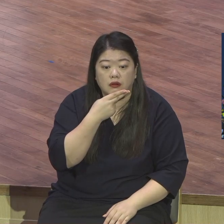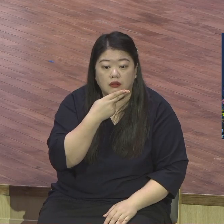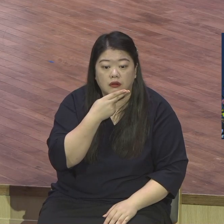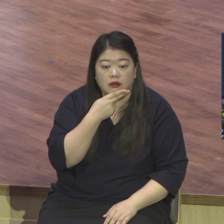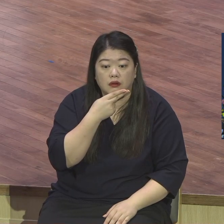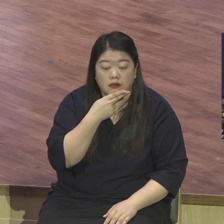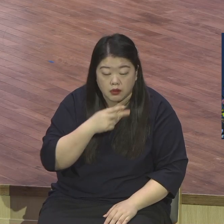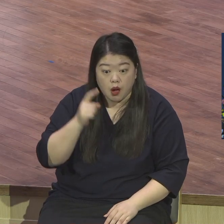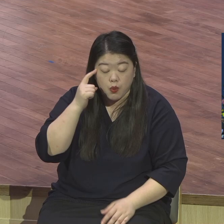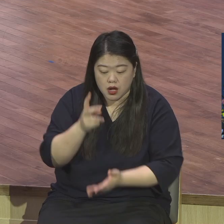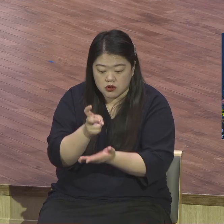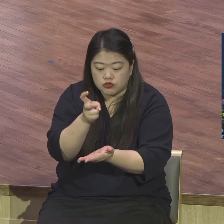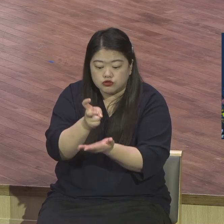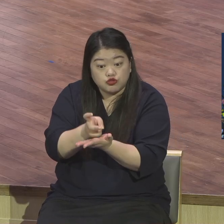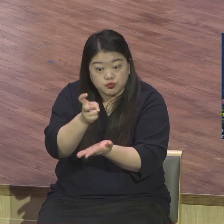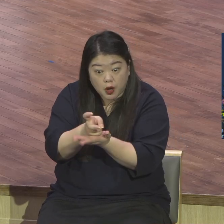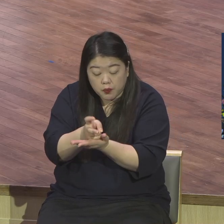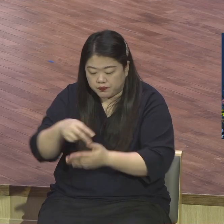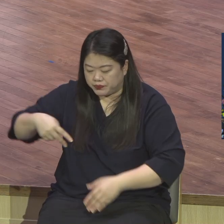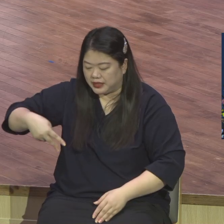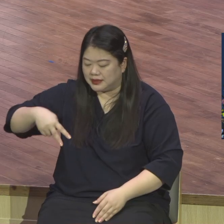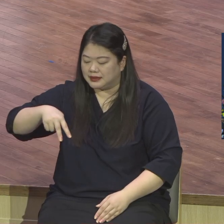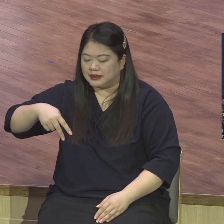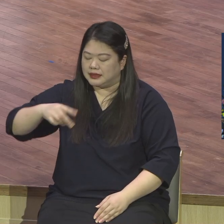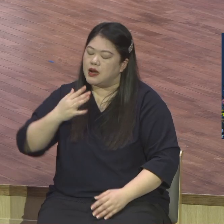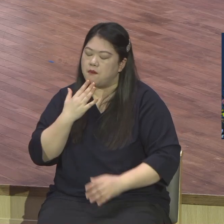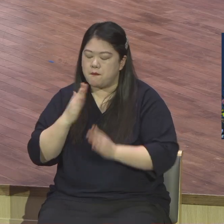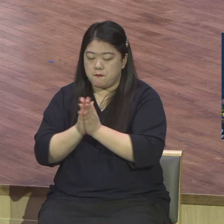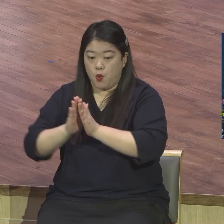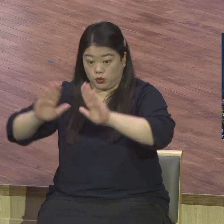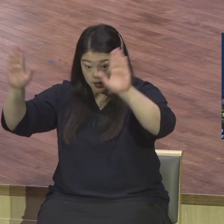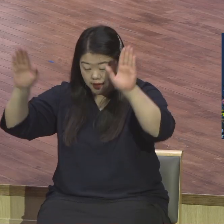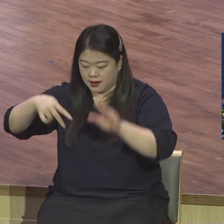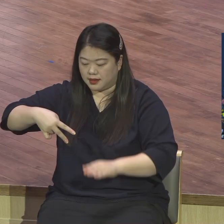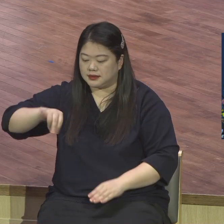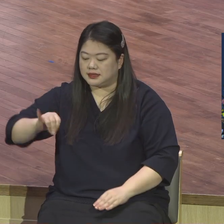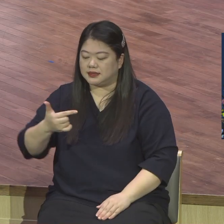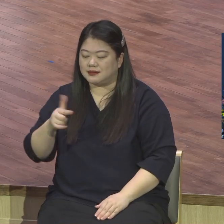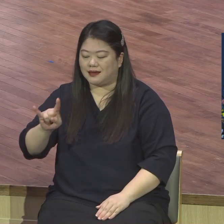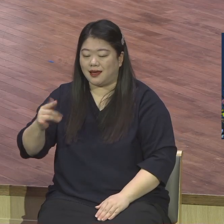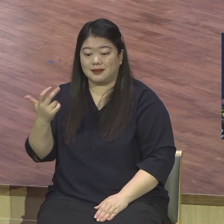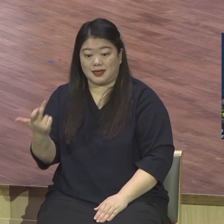모세가 시내산에서 십계명을 받은 이후로 생겨난 거예요. 그렇기 때문에